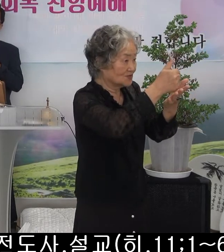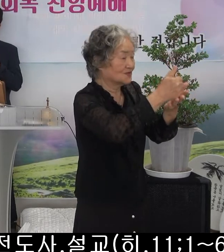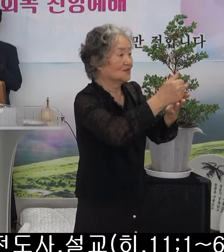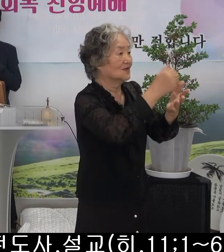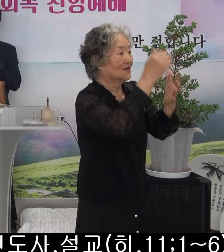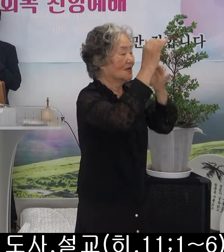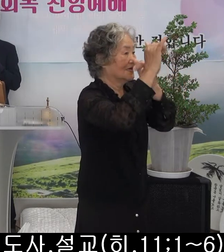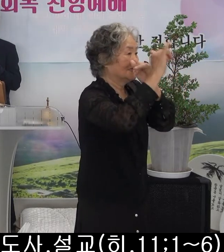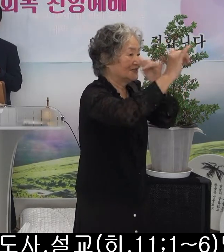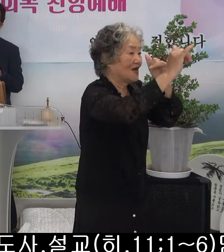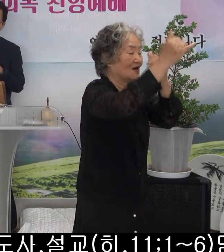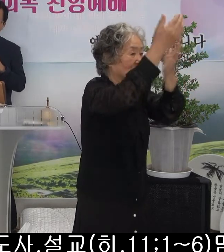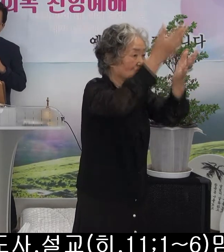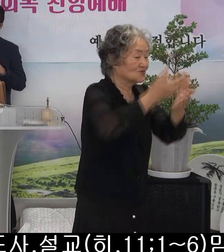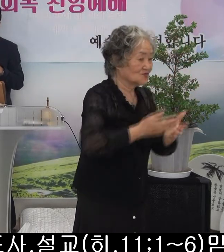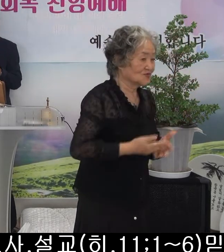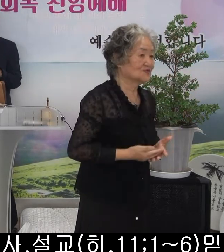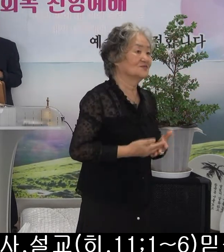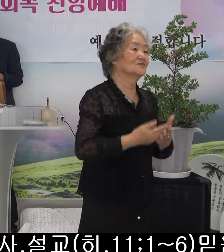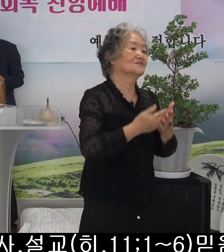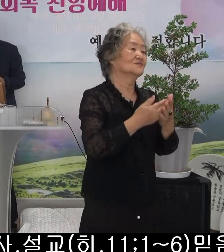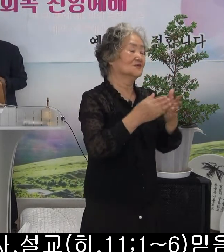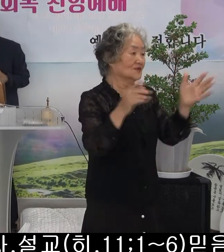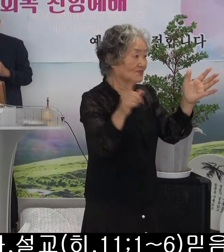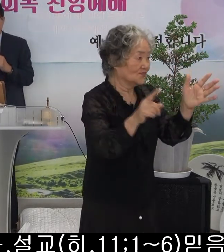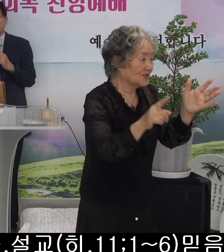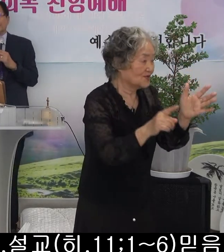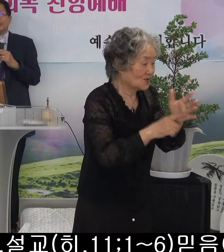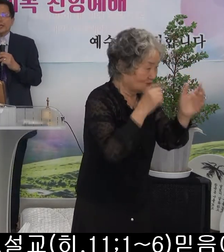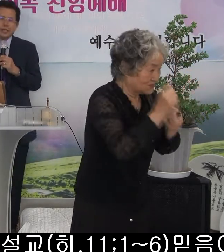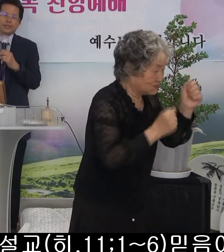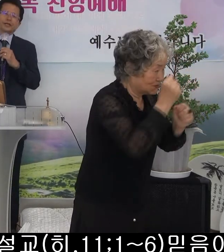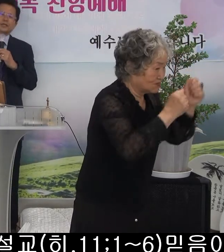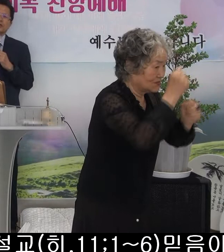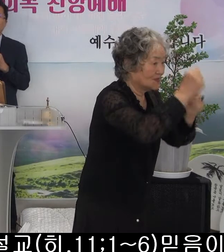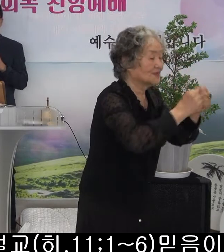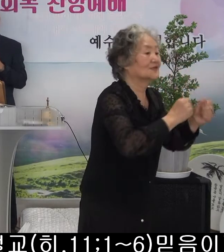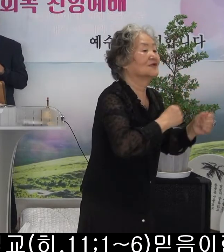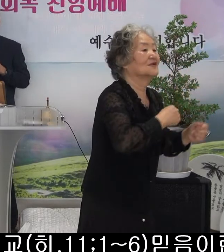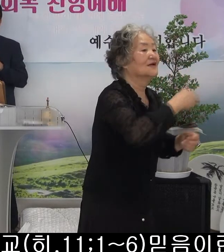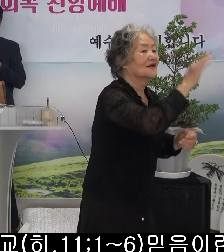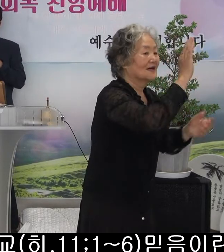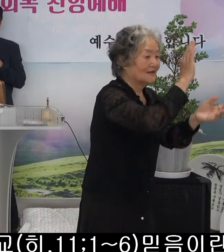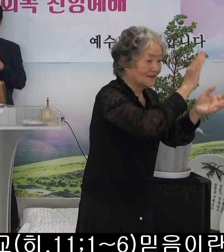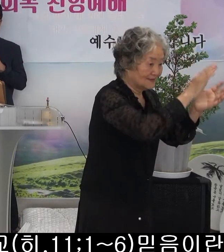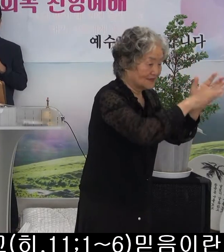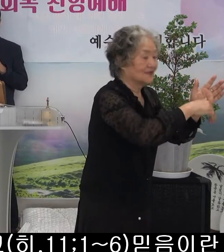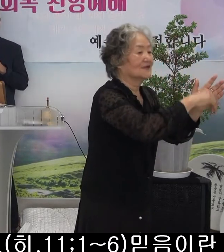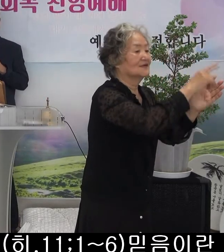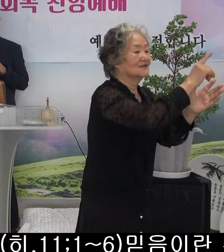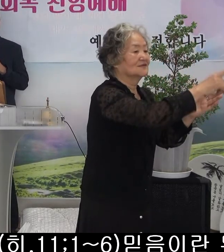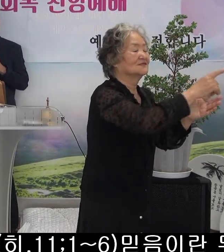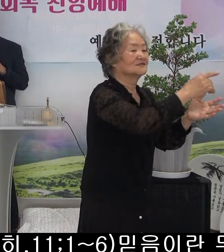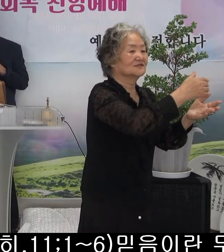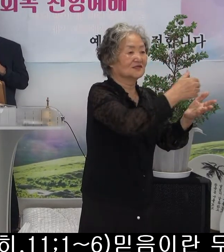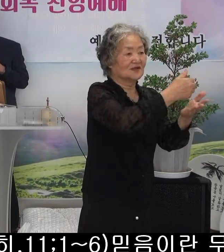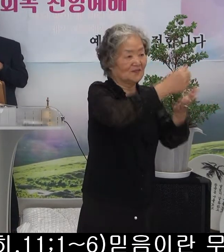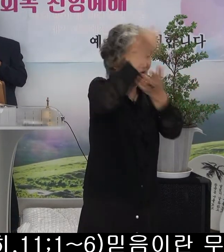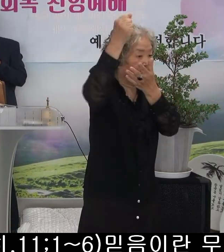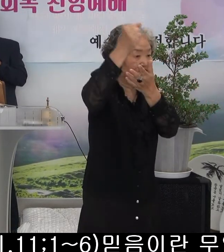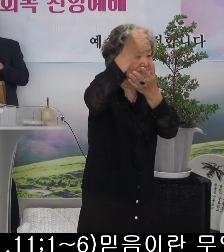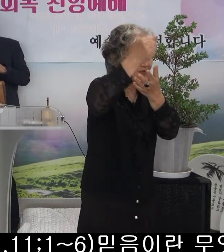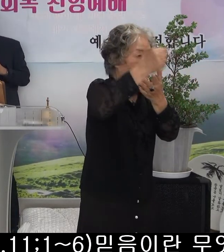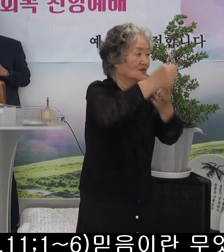쫓아가노라. 표대를 향해서 예수 안에서 그 부르심의 상을 위해 간다라고 사도 바울은 고백하고 있어요.